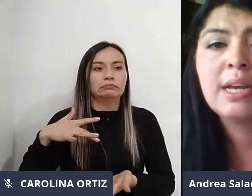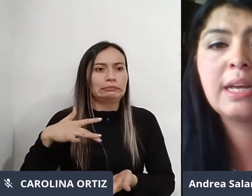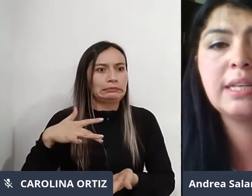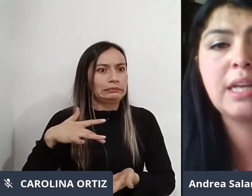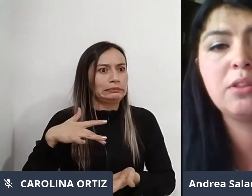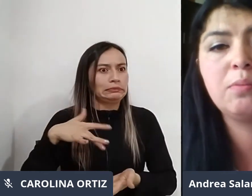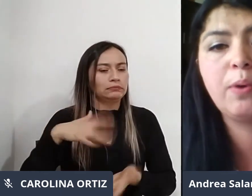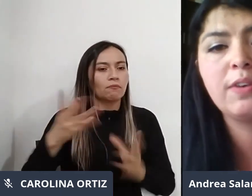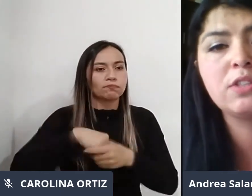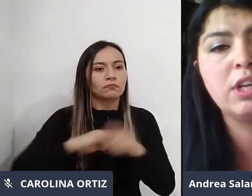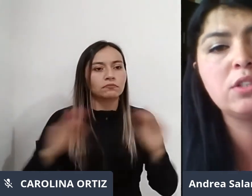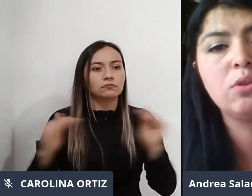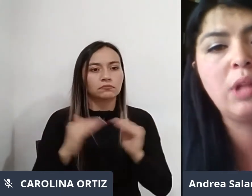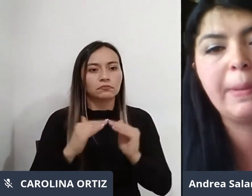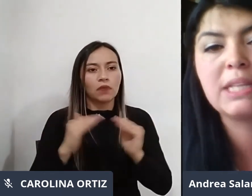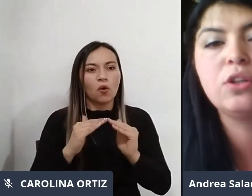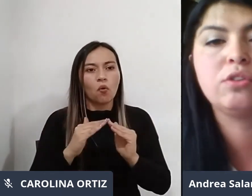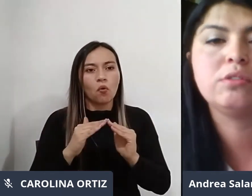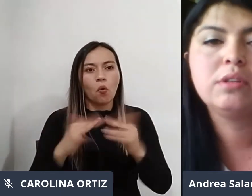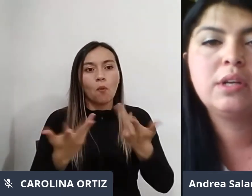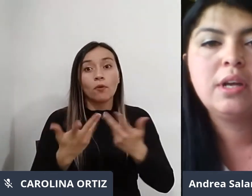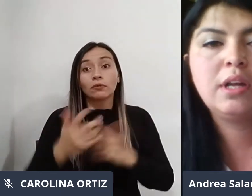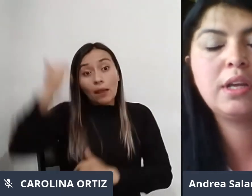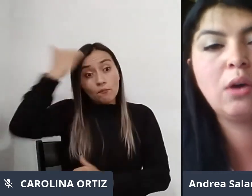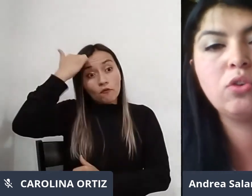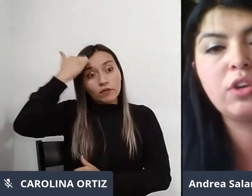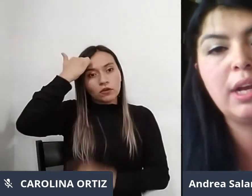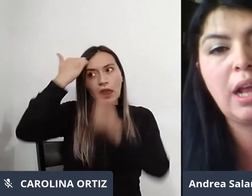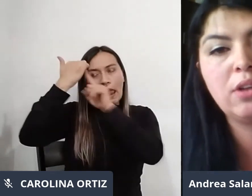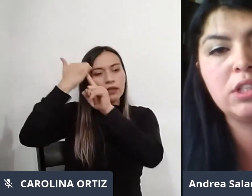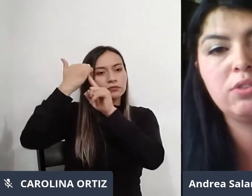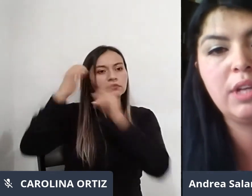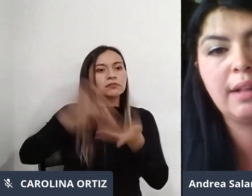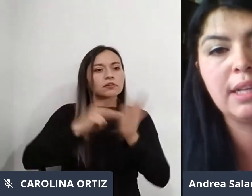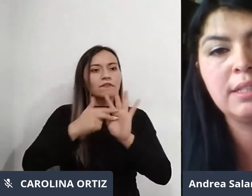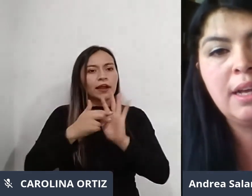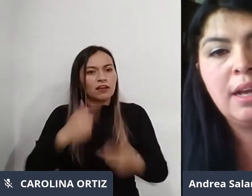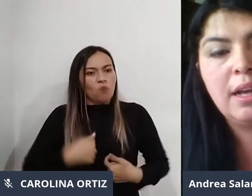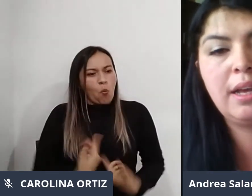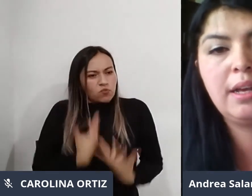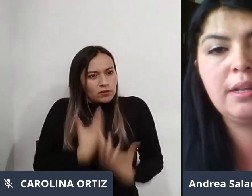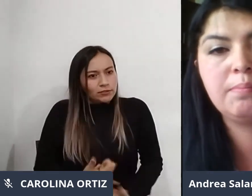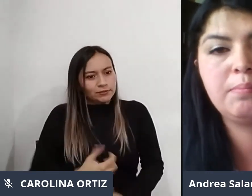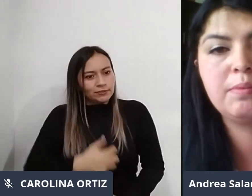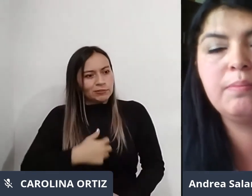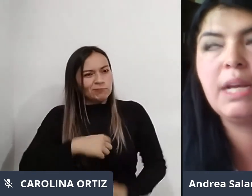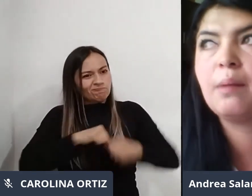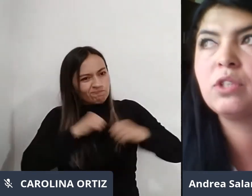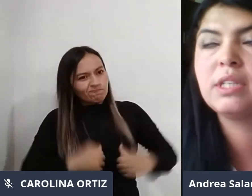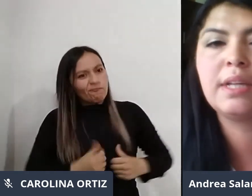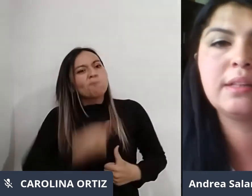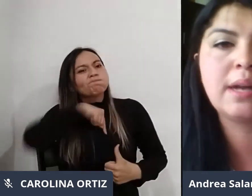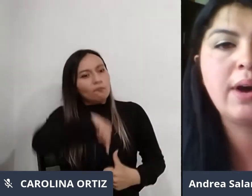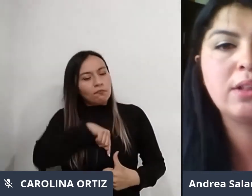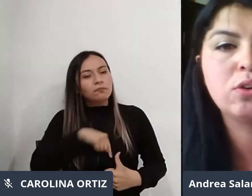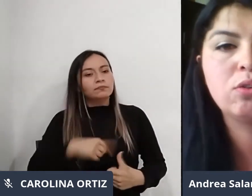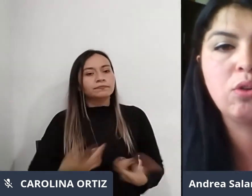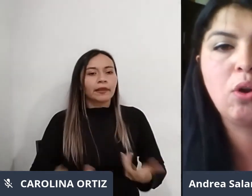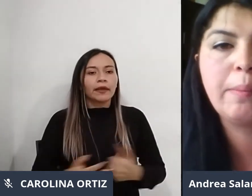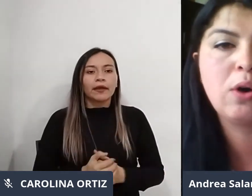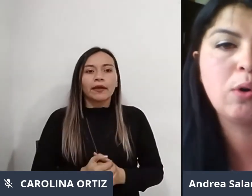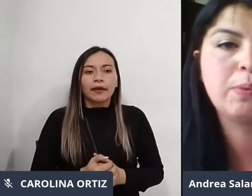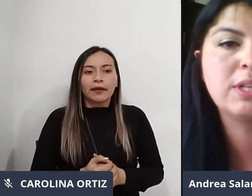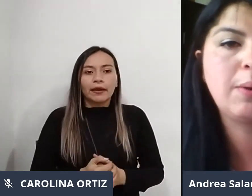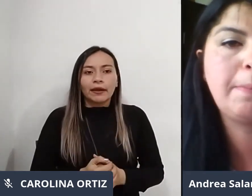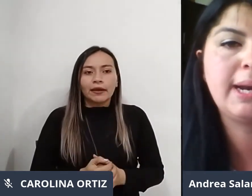sabemos que el ser profesor es una pasión y que uno quiere que los estudiantes, digamos, estén trabajando con